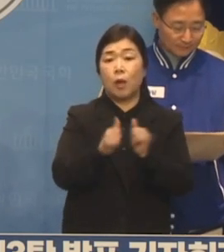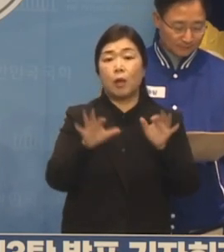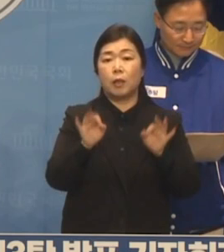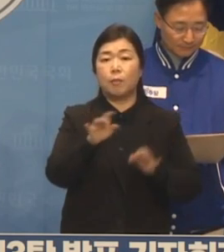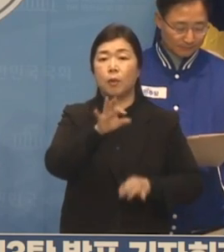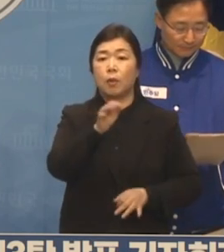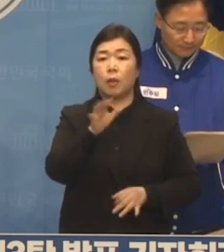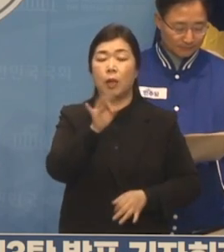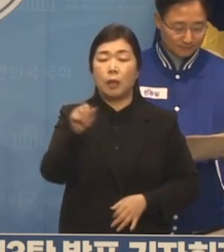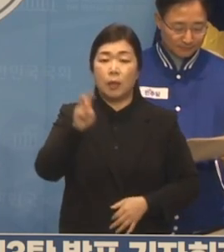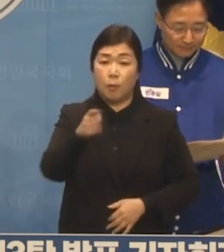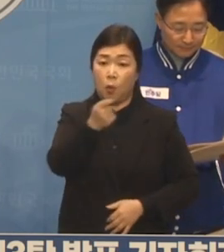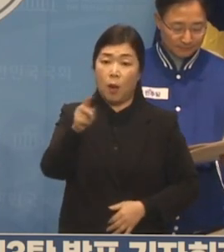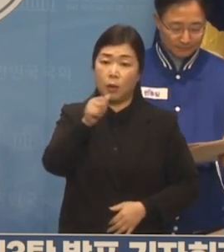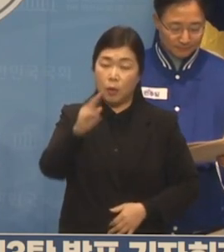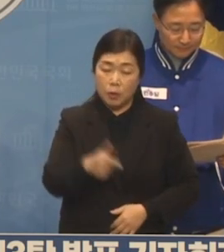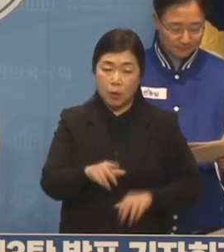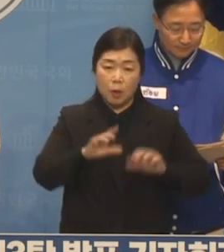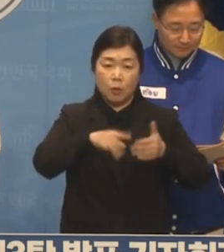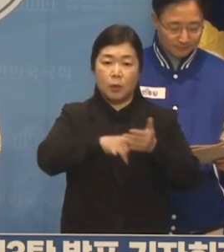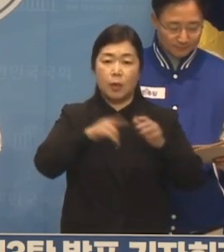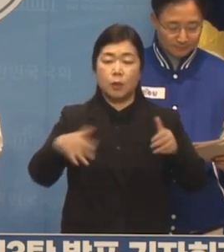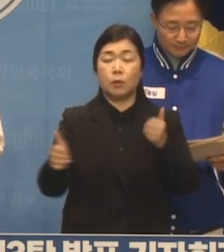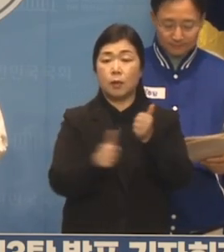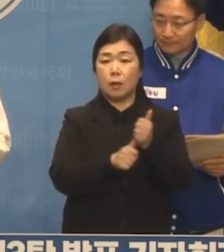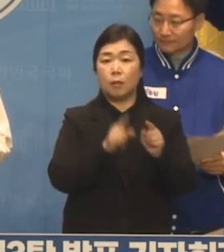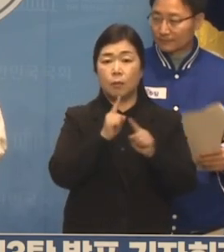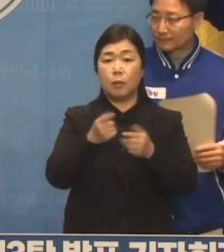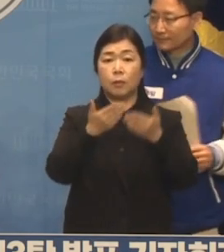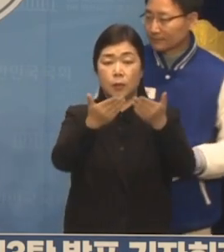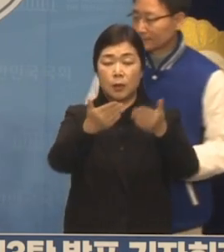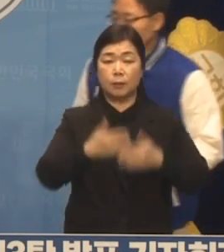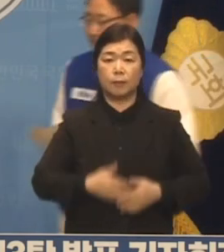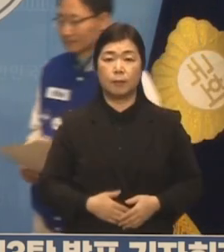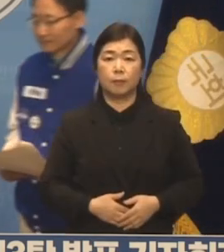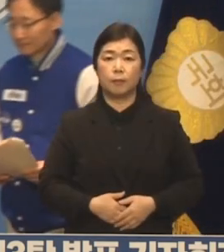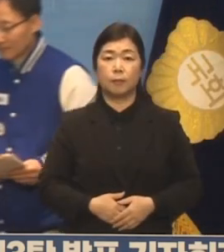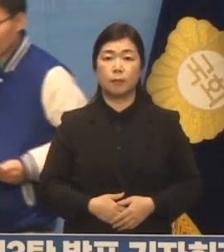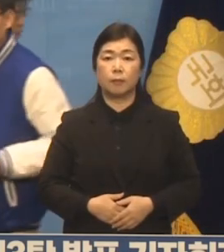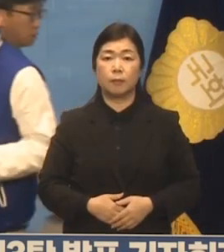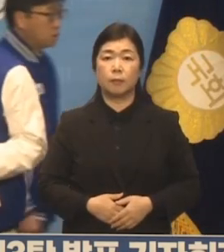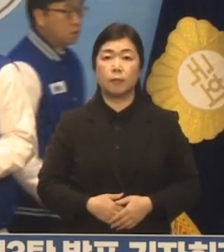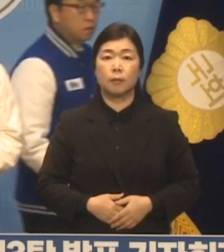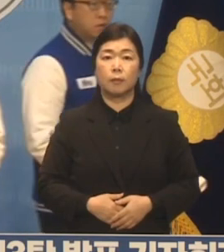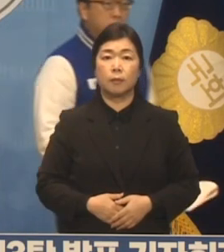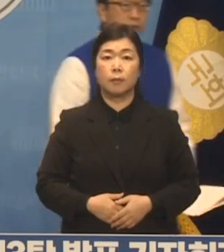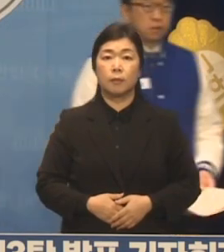전 국세청 차장 모시고 국세청 개혁 방안에 대한 말씀 듣겠습니다.